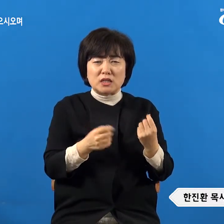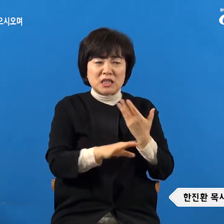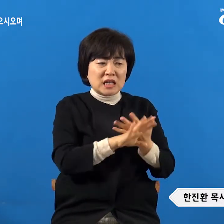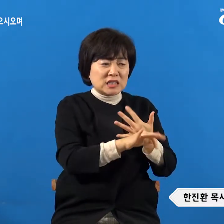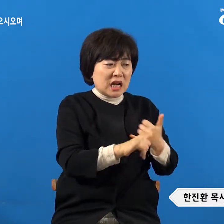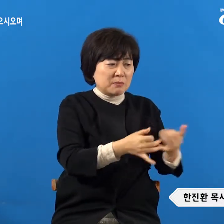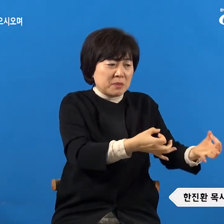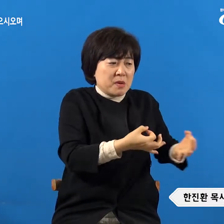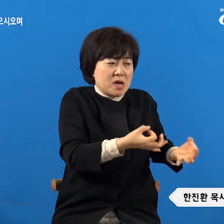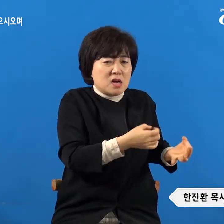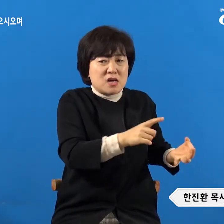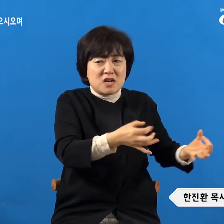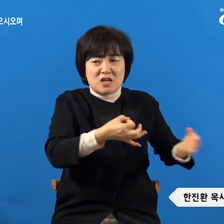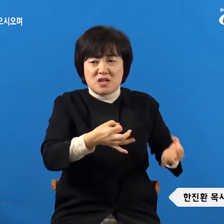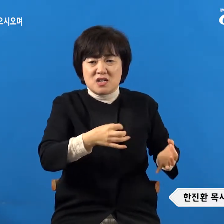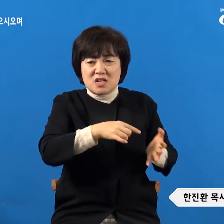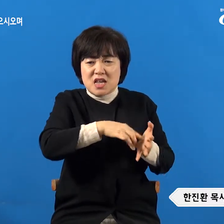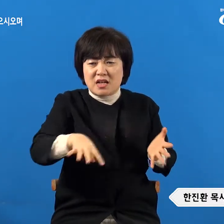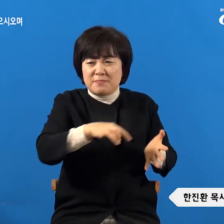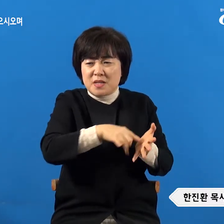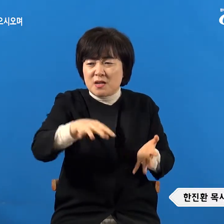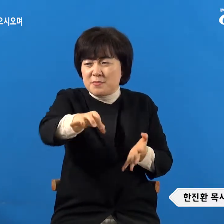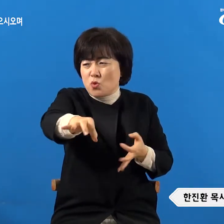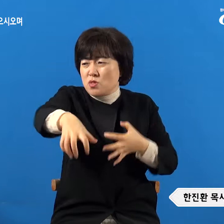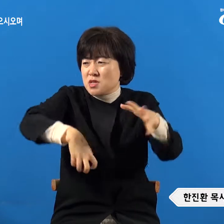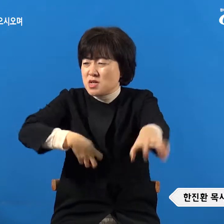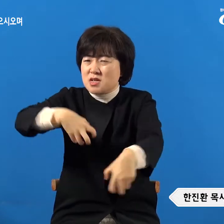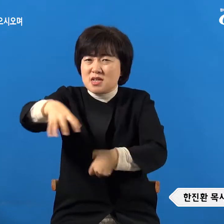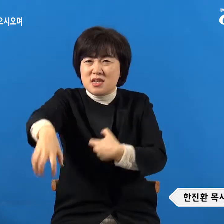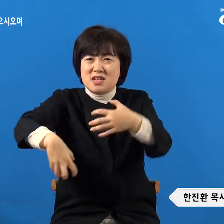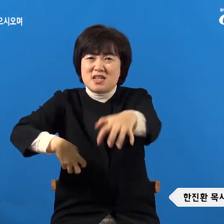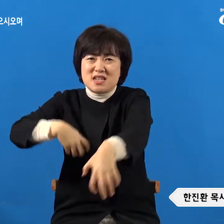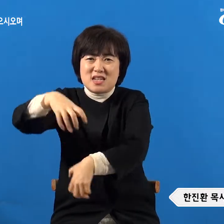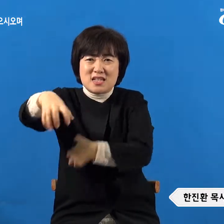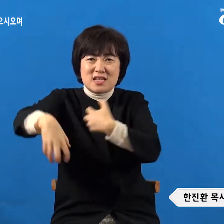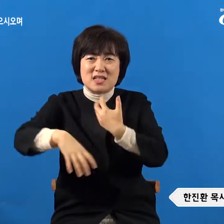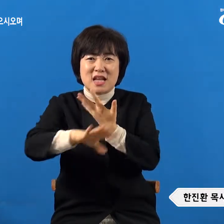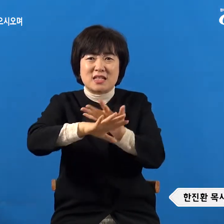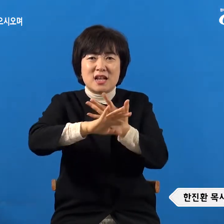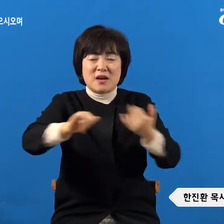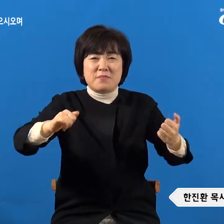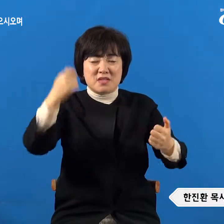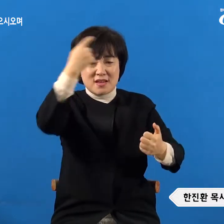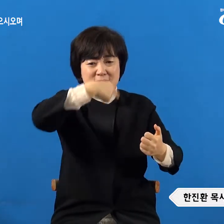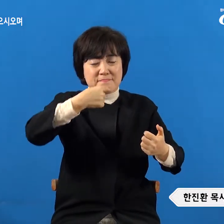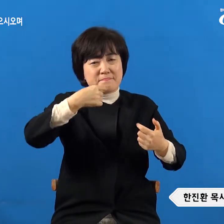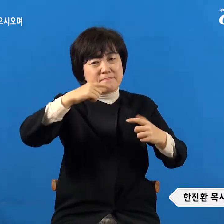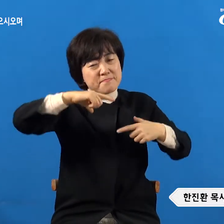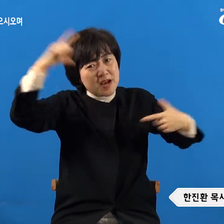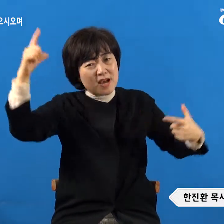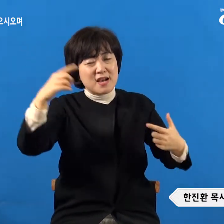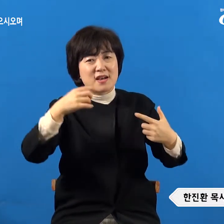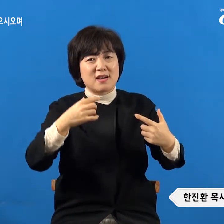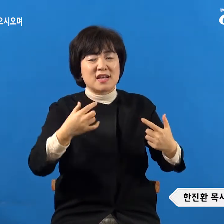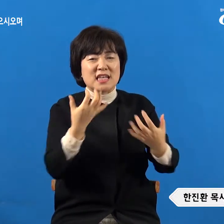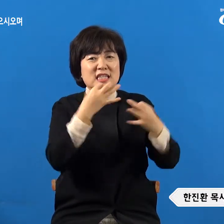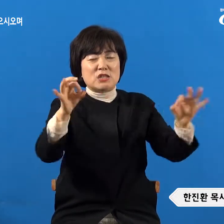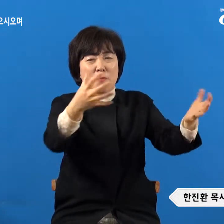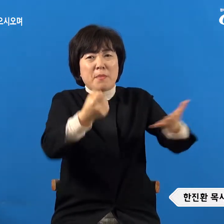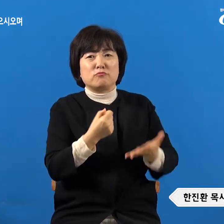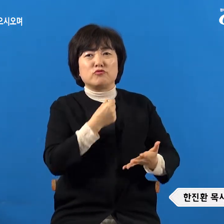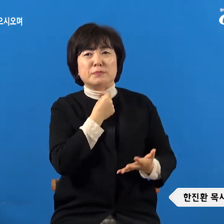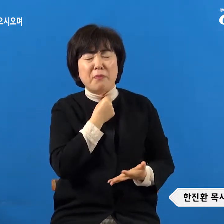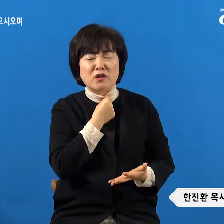대로 재물을 긁어 모았습니다. 그러면 사람들 앞에 좀 큰 소리 치며 살 수 있을 줄 알고 수단 방법을